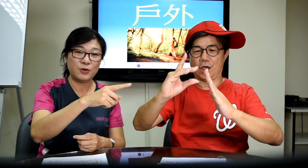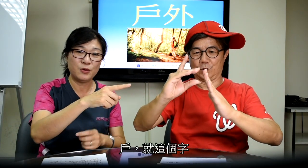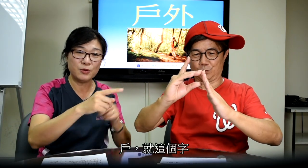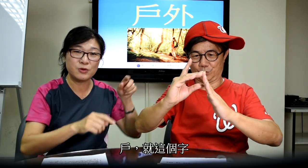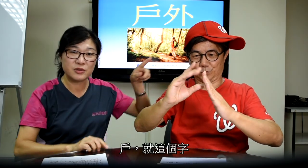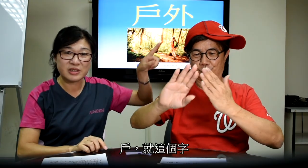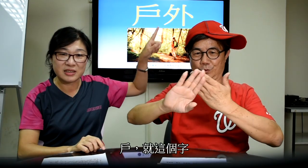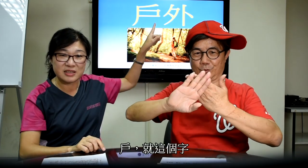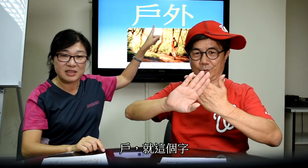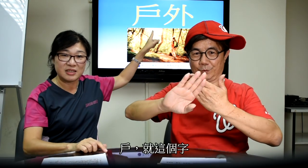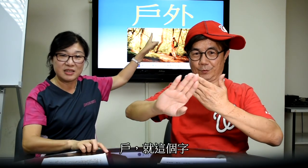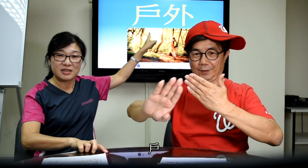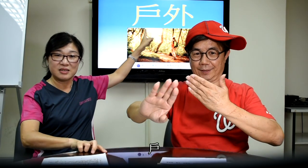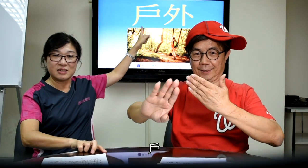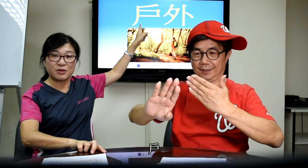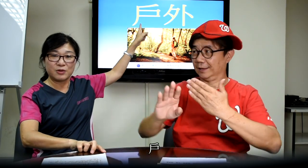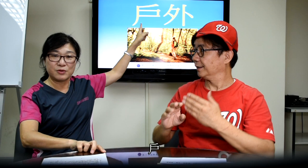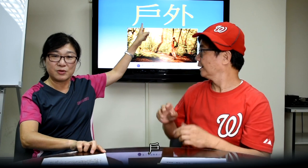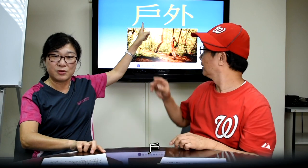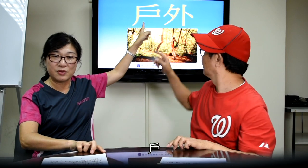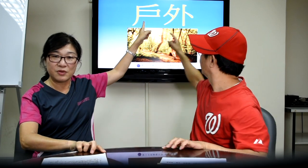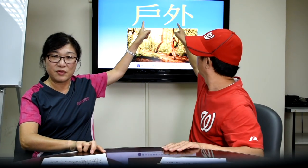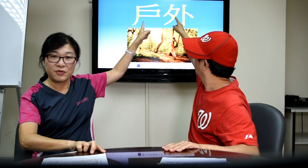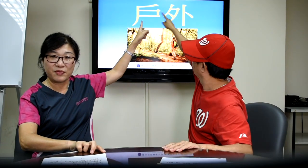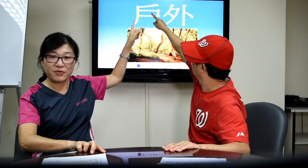户就这个字，户。